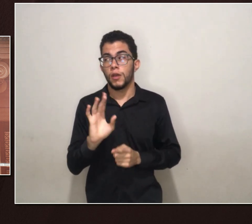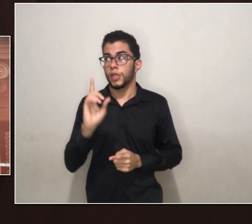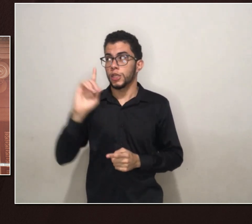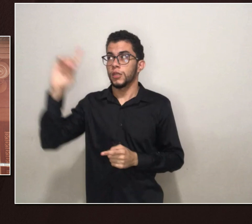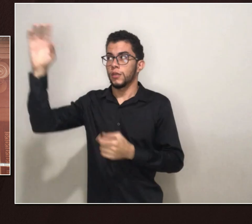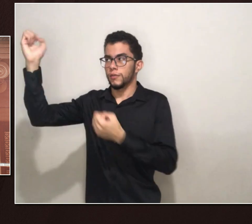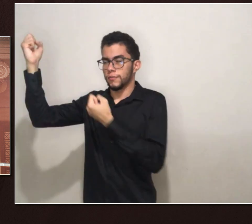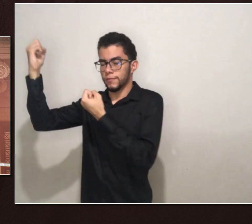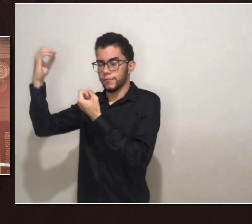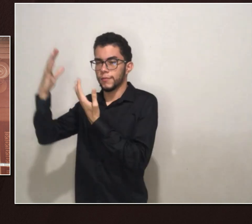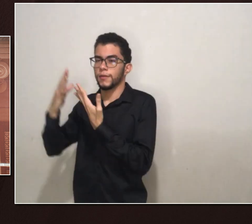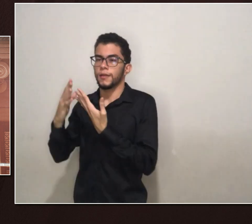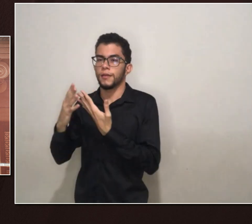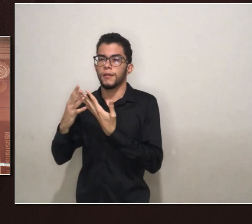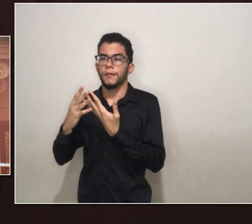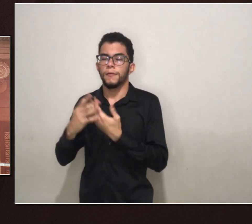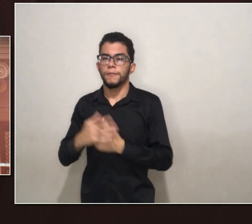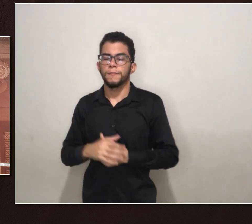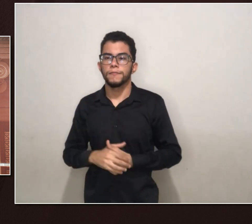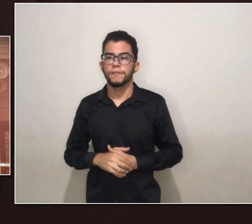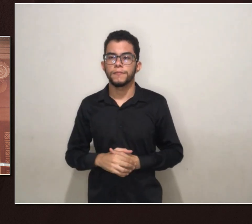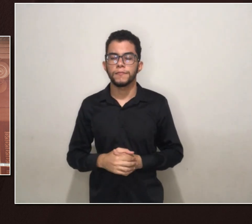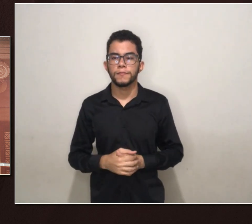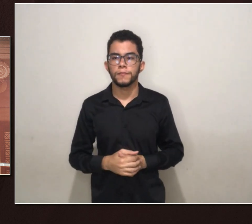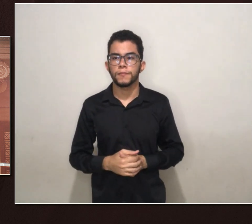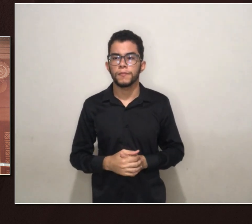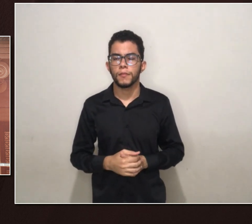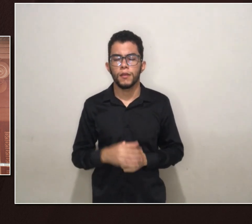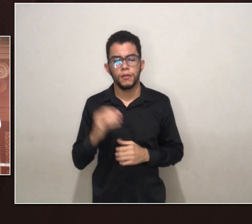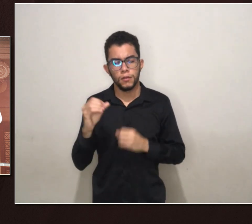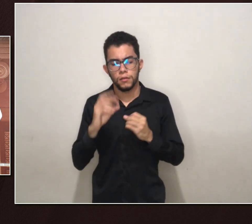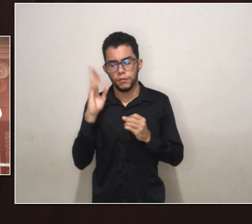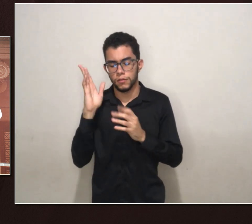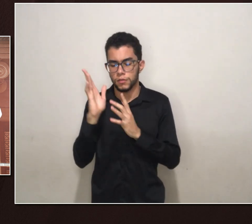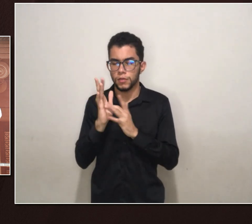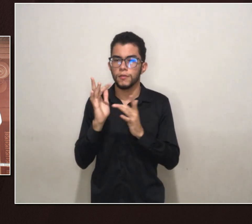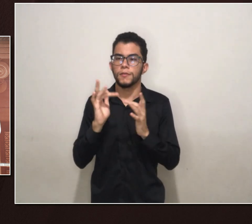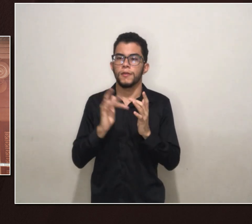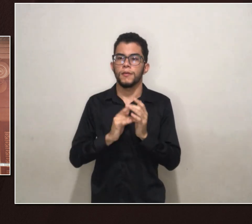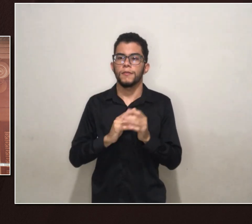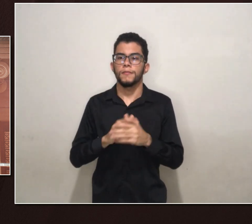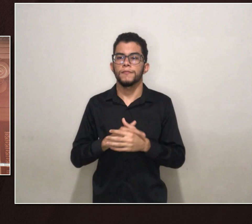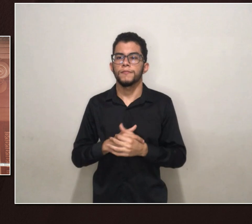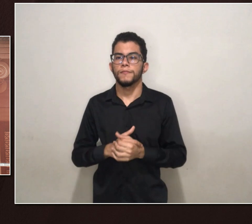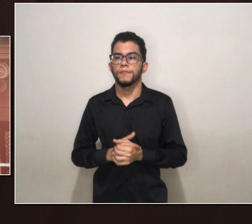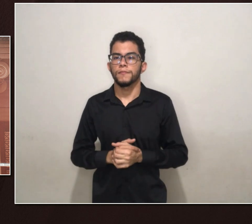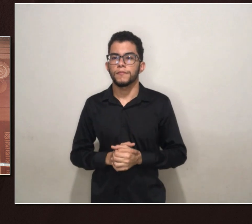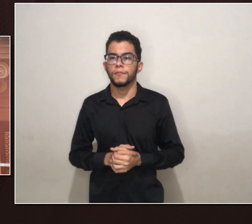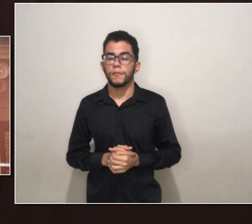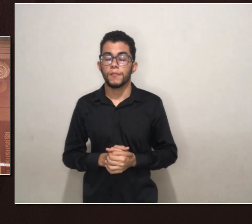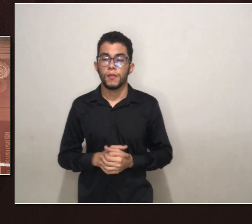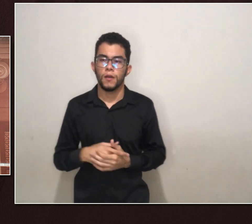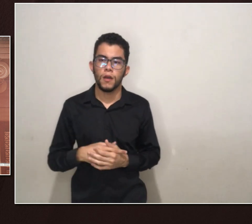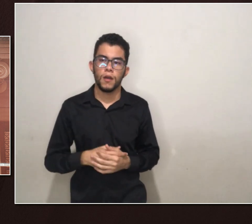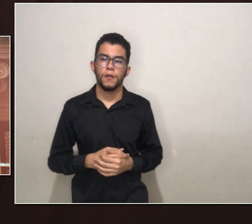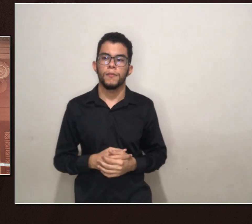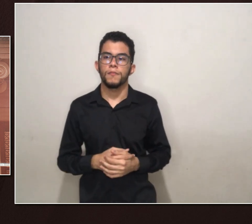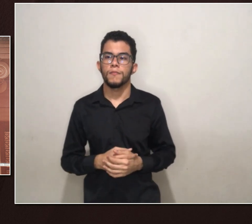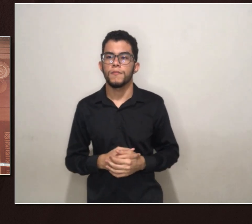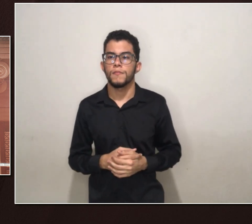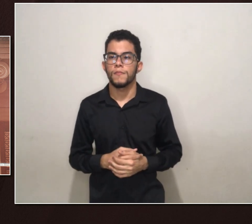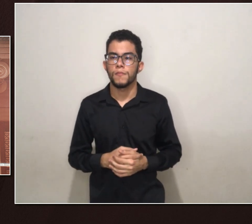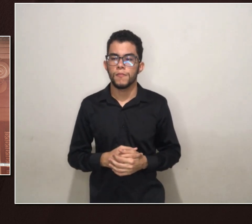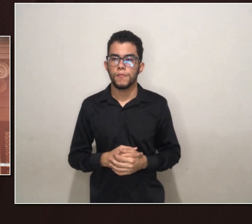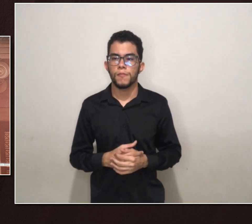do Espírito. Ó Senhor Jesus, é crucial. Ao vencedor, né? Aqui no versículo fala ao